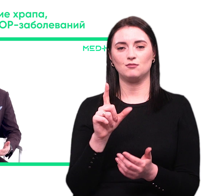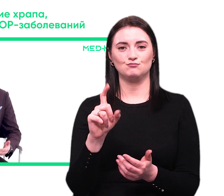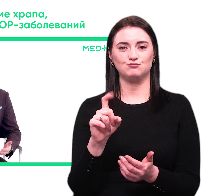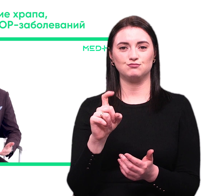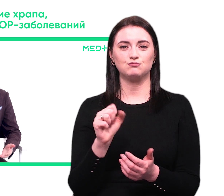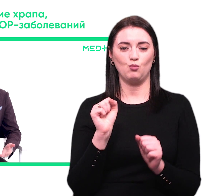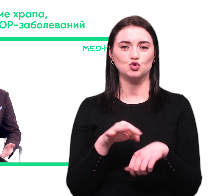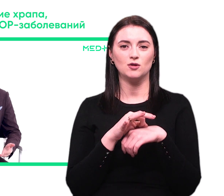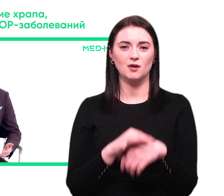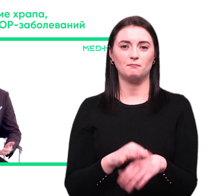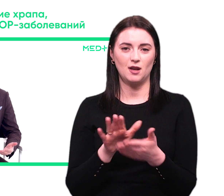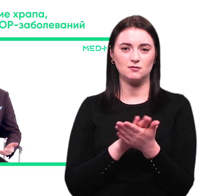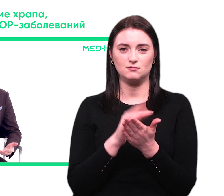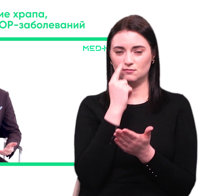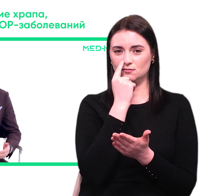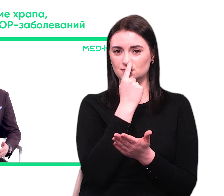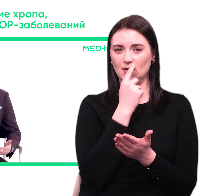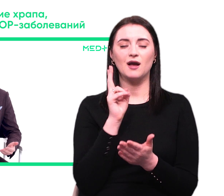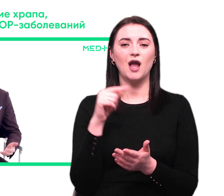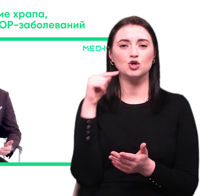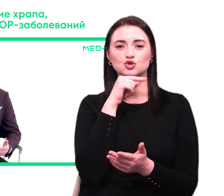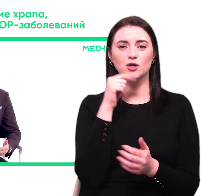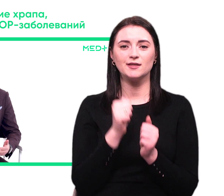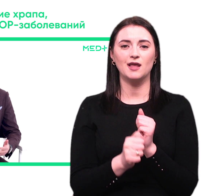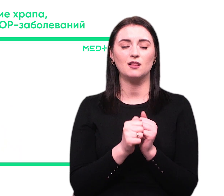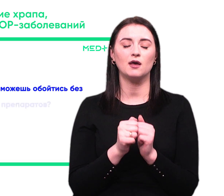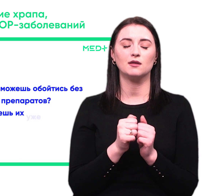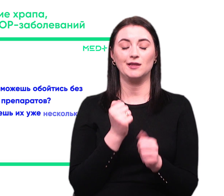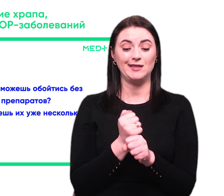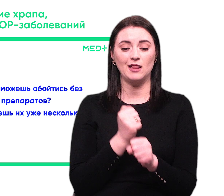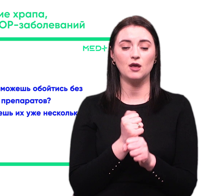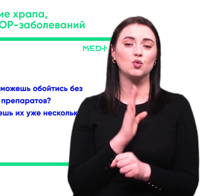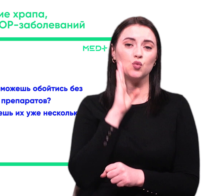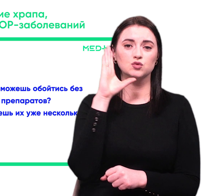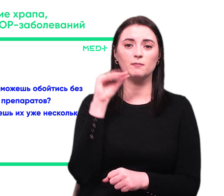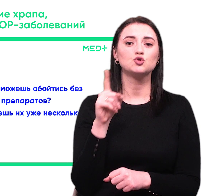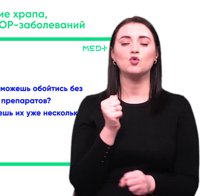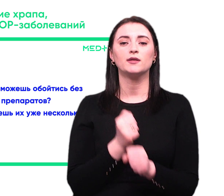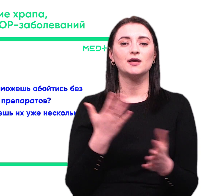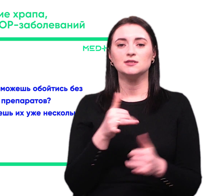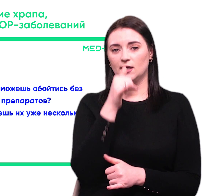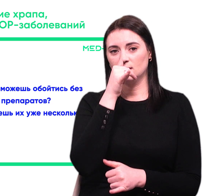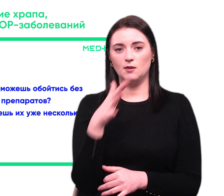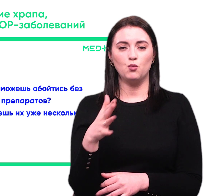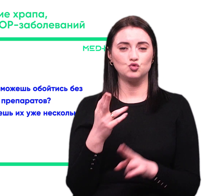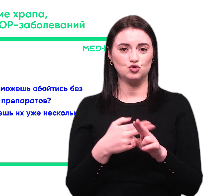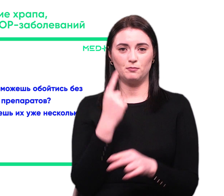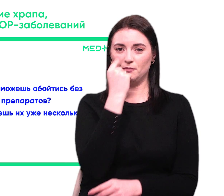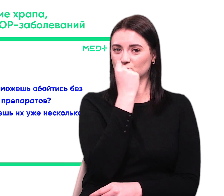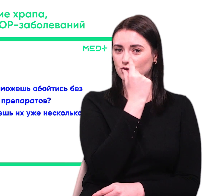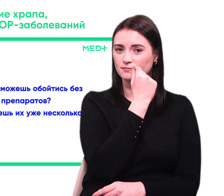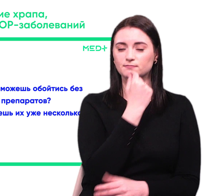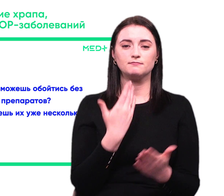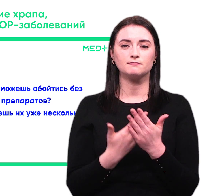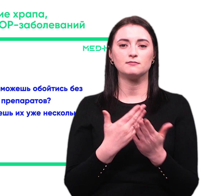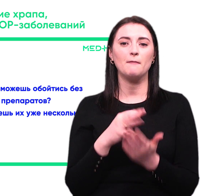можете проводить туалет полости носа. Это как чистить зубы. Делайте это утром и вечером. Что делать, если не можешь без сосудосуживающих препаратов?